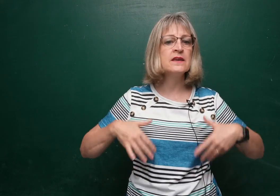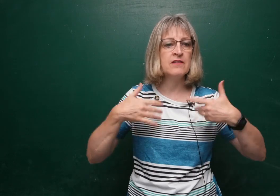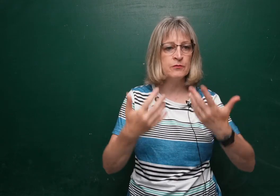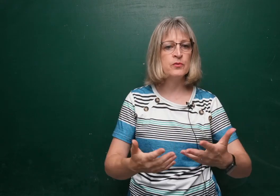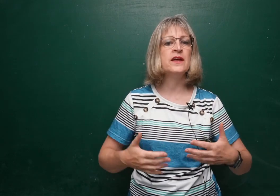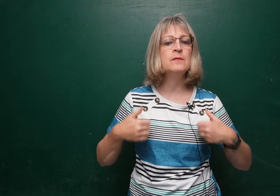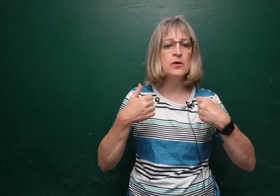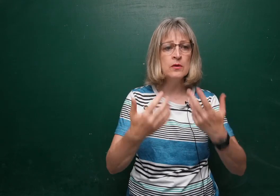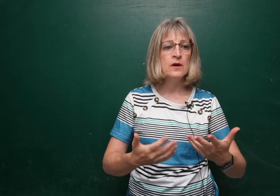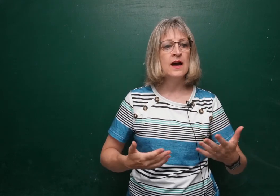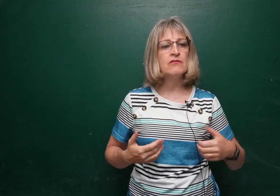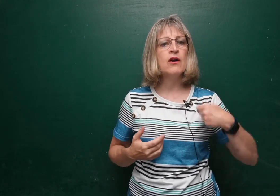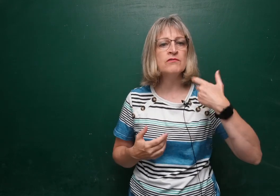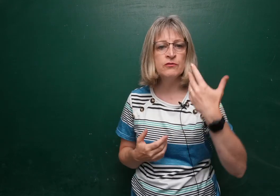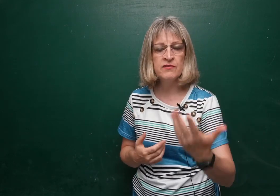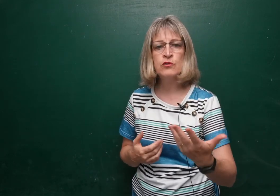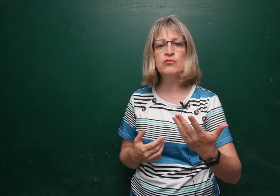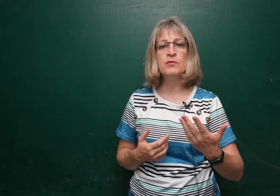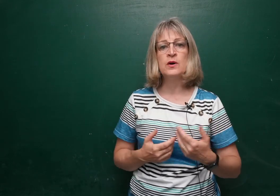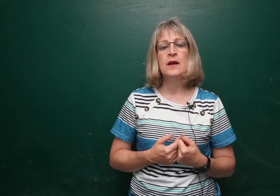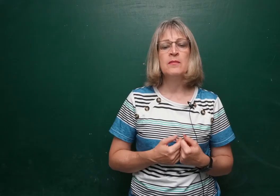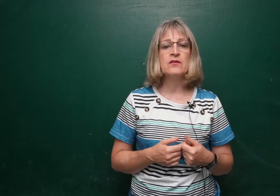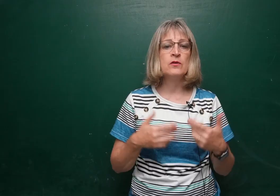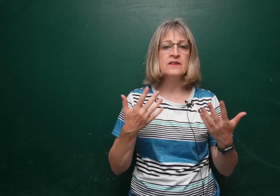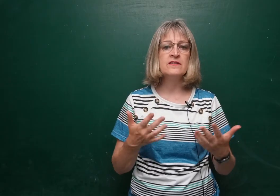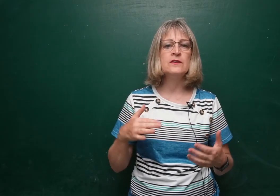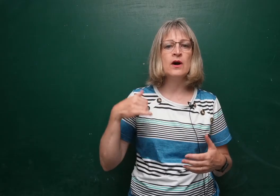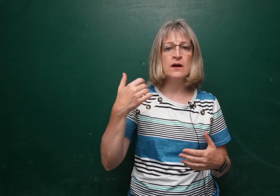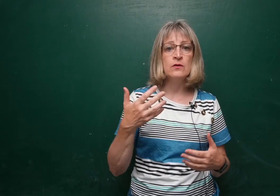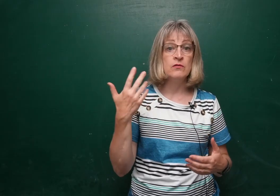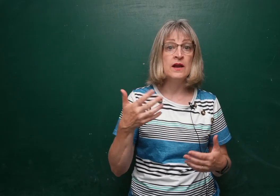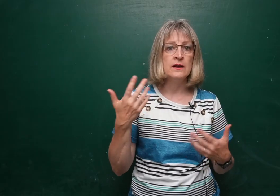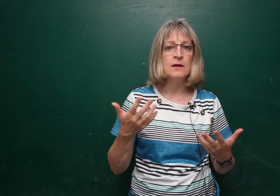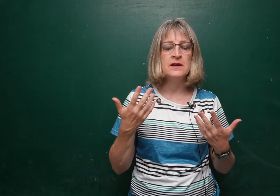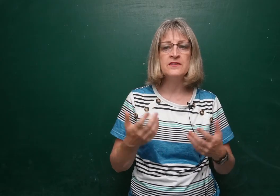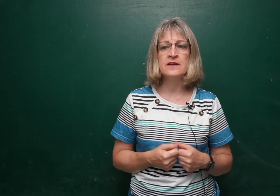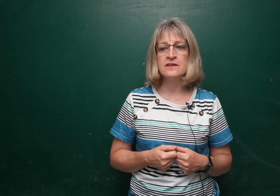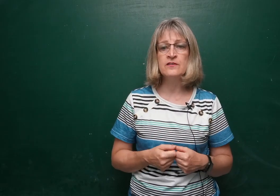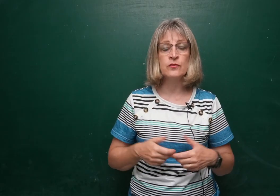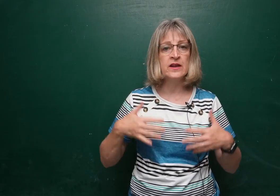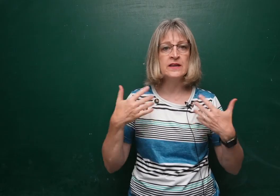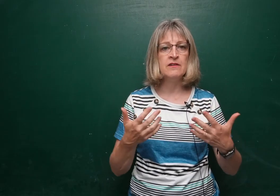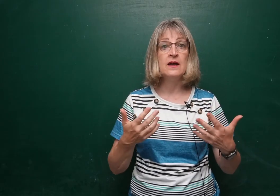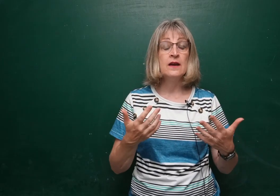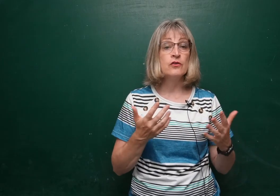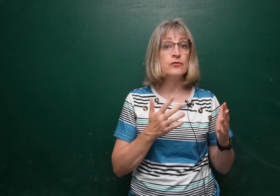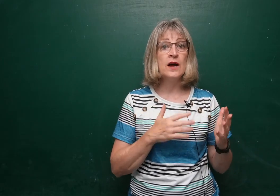va spontanément avoir envie de faire le mouvement. Parce qu'en langue des signes, il y aura voilà, la main directrice, donc celle qui va... Quand il y aura un